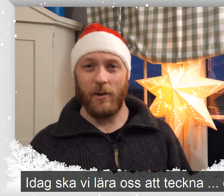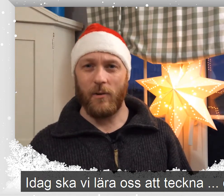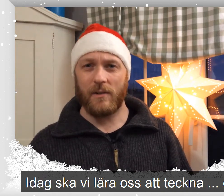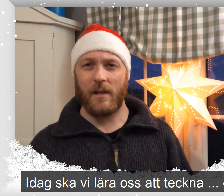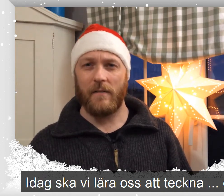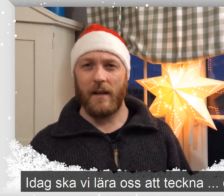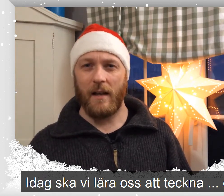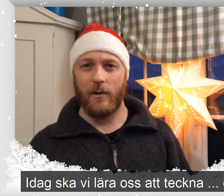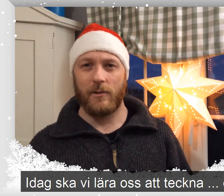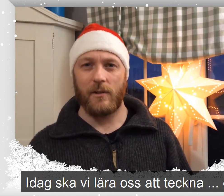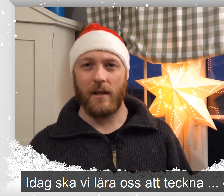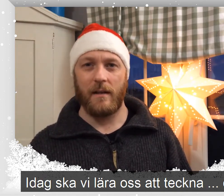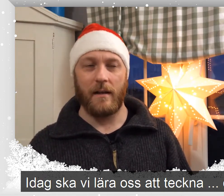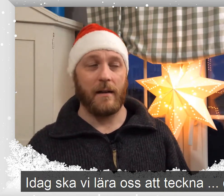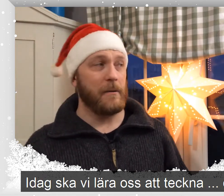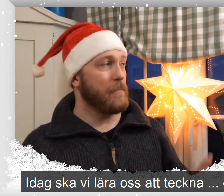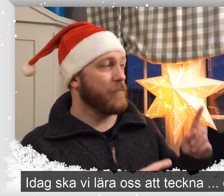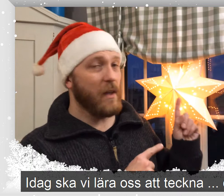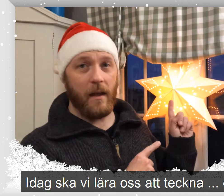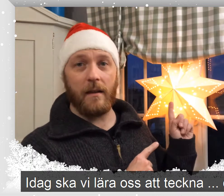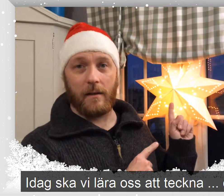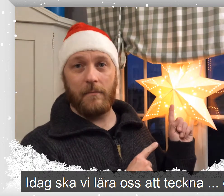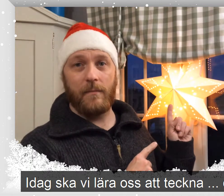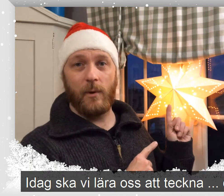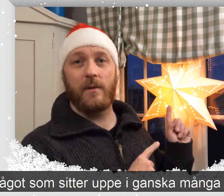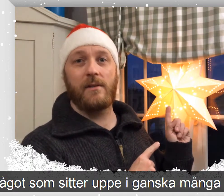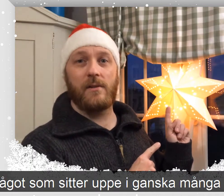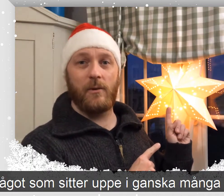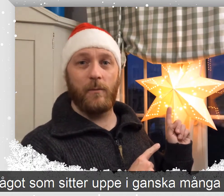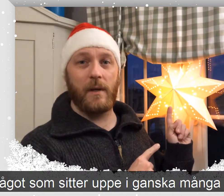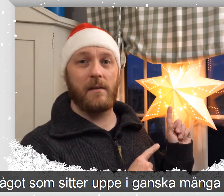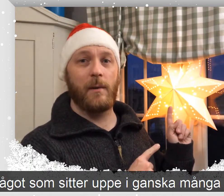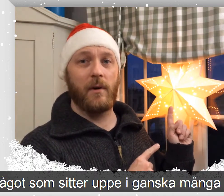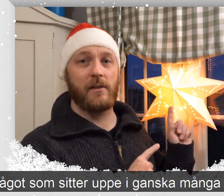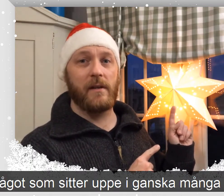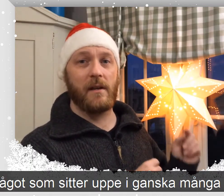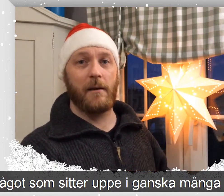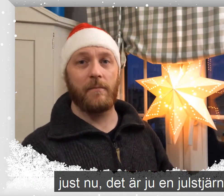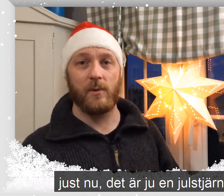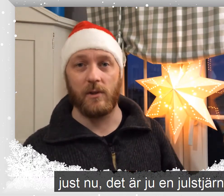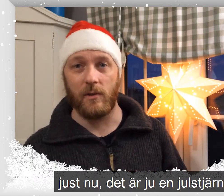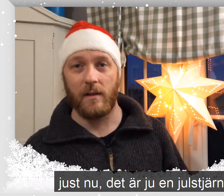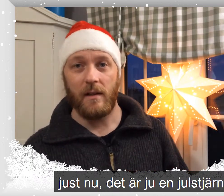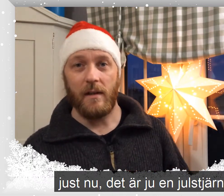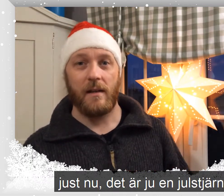Idag ska vi lära oss att teckna det här. Någonting som sitter uppe i ganska många svenska hem just nu. Det är ju